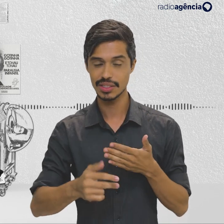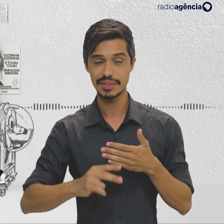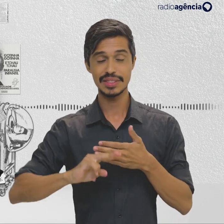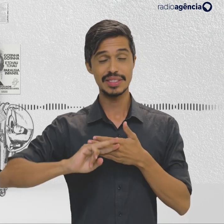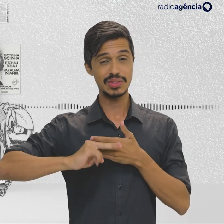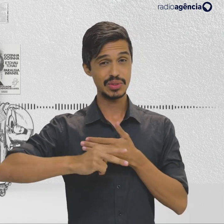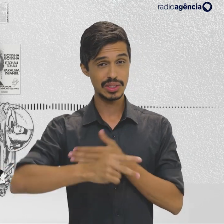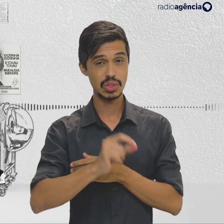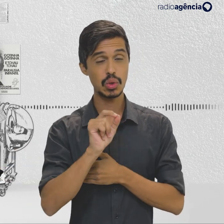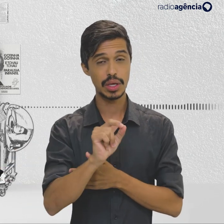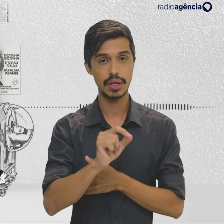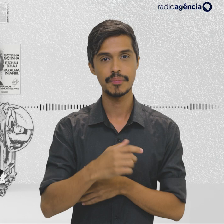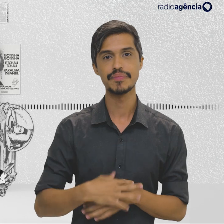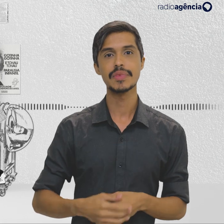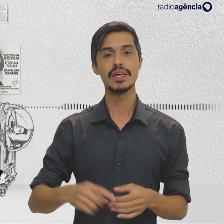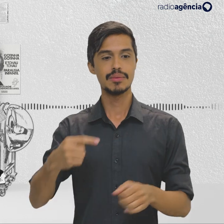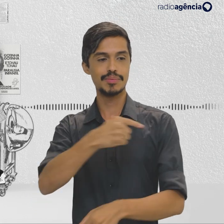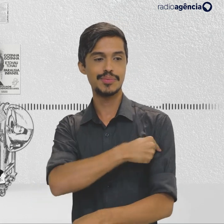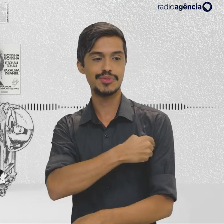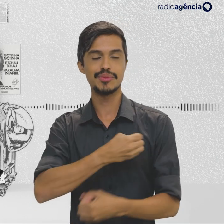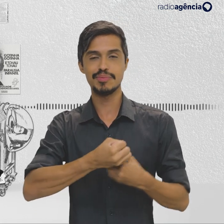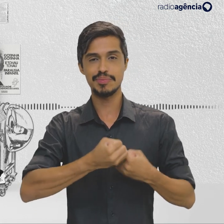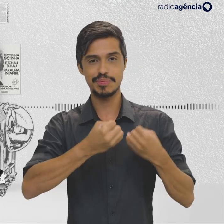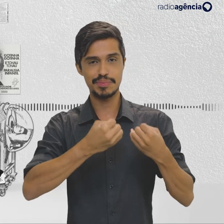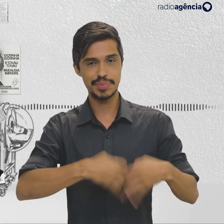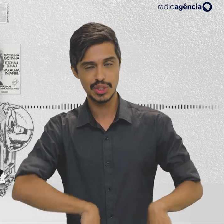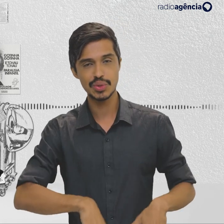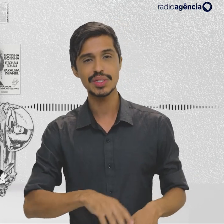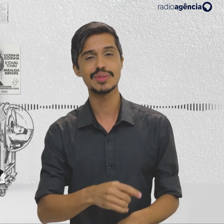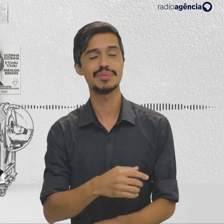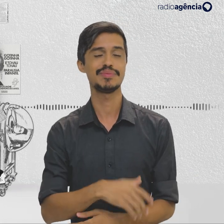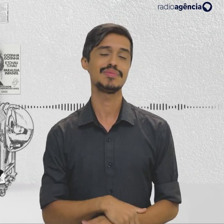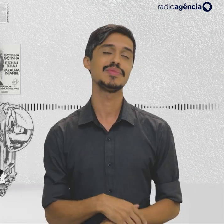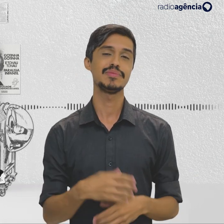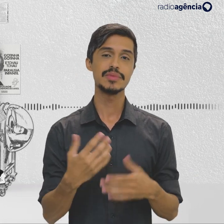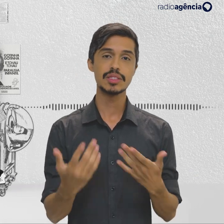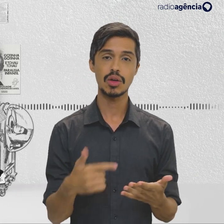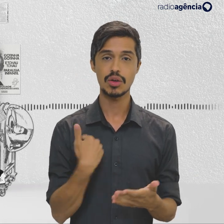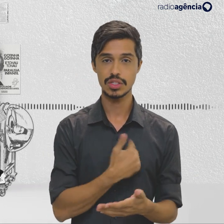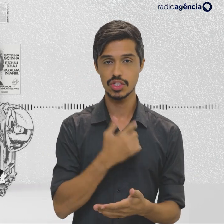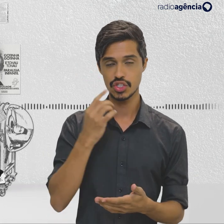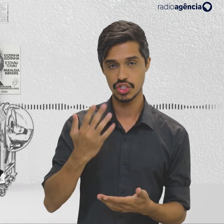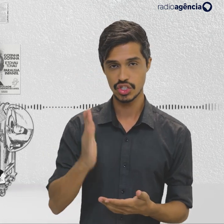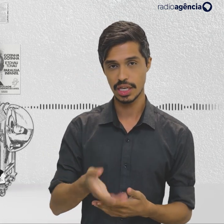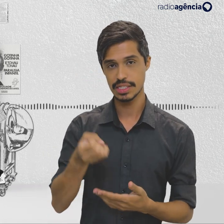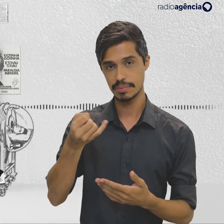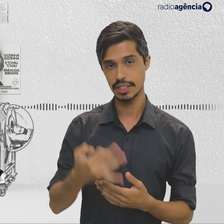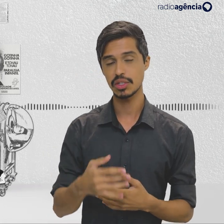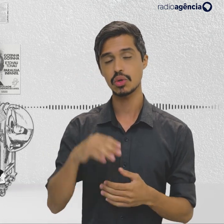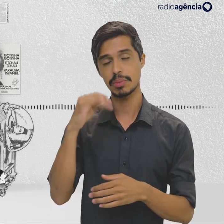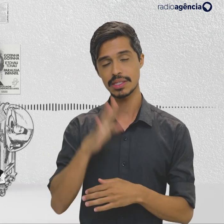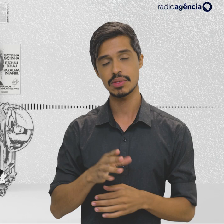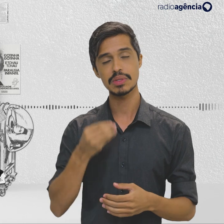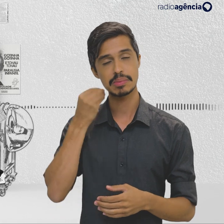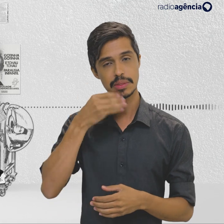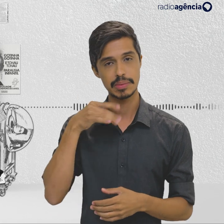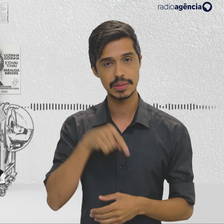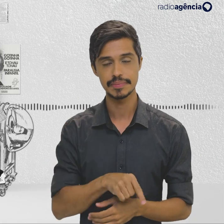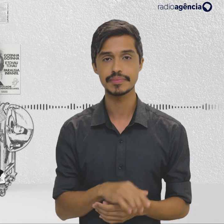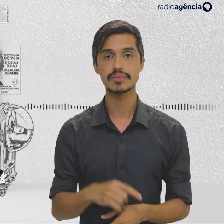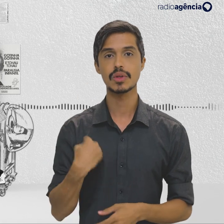consequências nefastas das baixas coberturas vacinais a gente já falou algumas vezes aqui no podcast que o Brasil tem prova